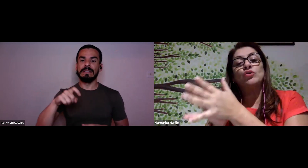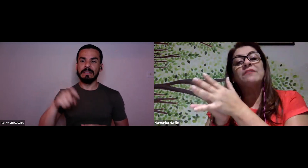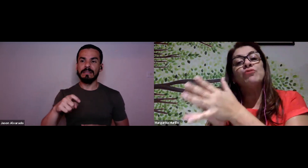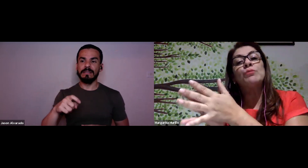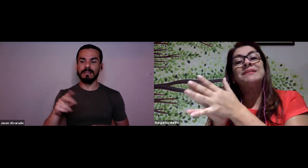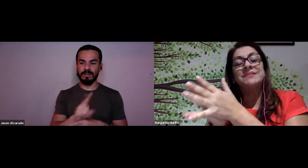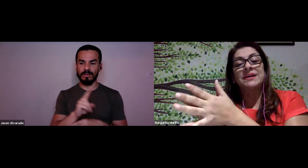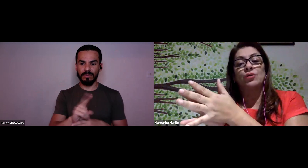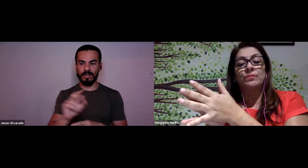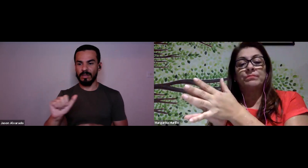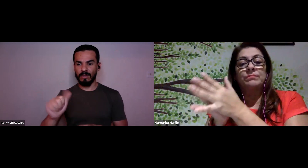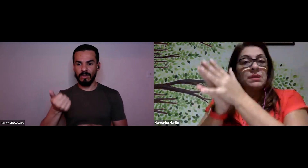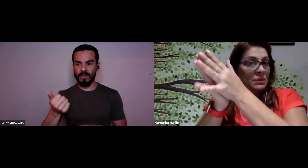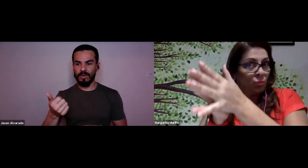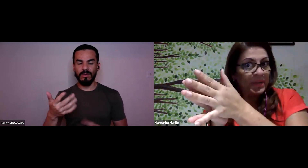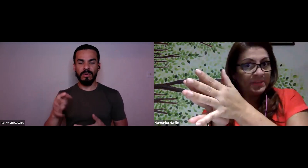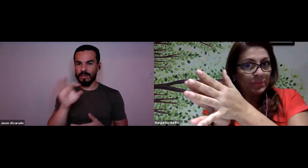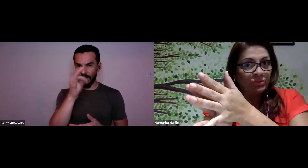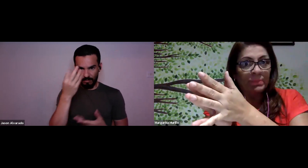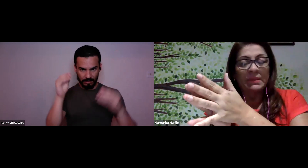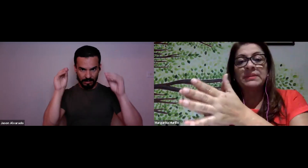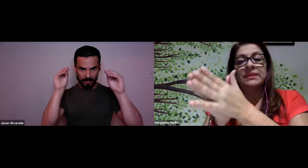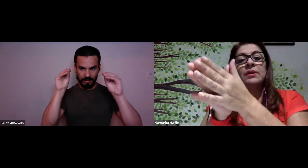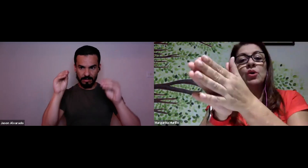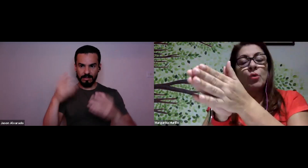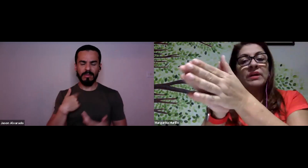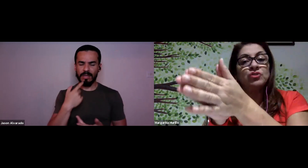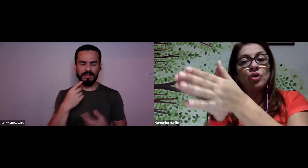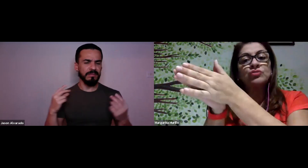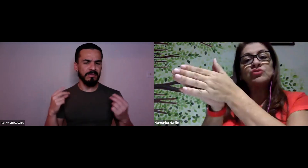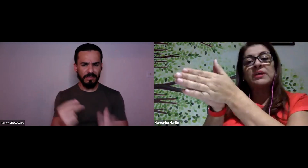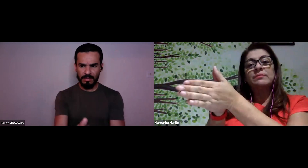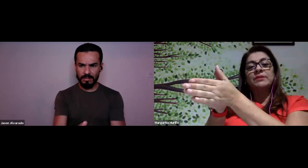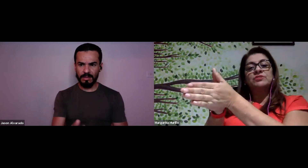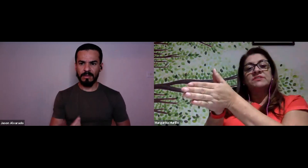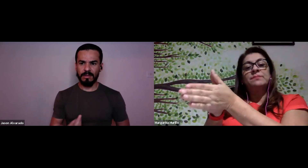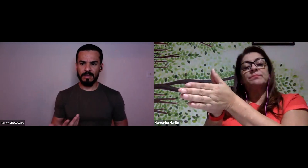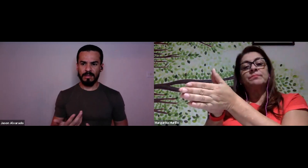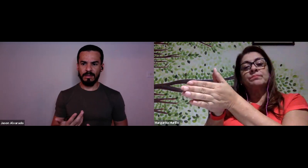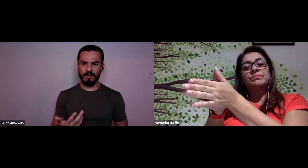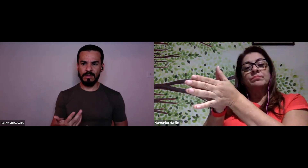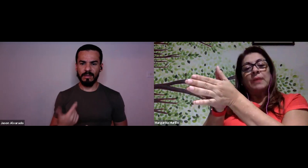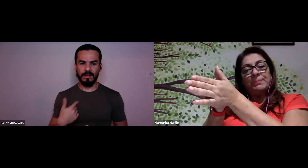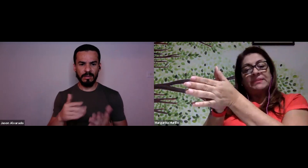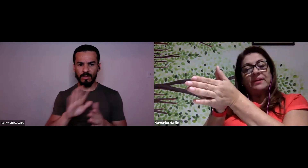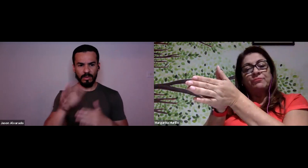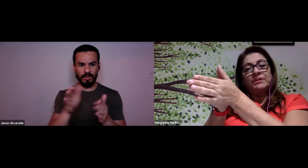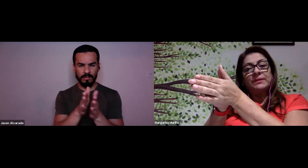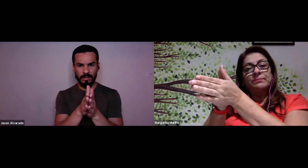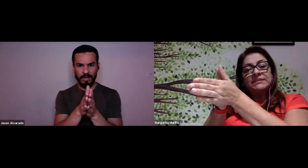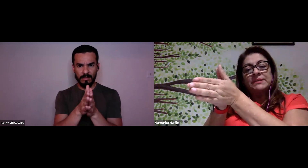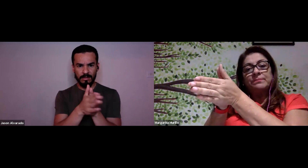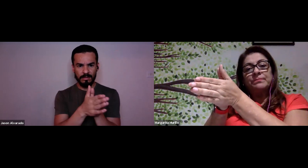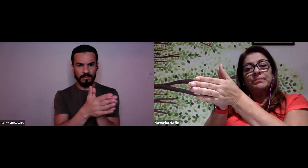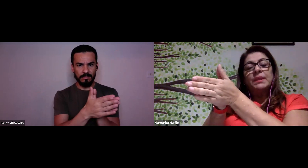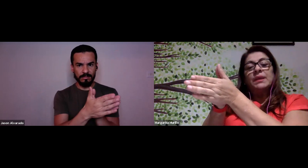otra forma de enseñarlo y lo voy a decir muy rápidamente pongan todos ustedes las manos así apretada